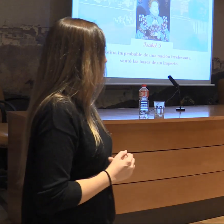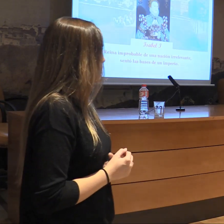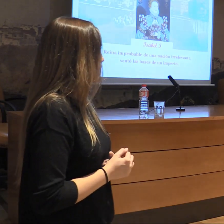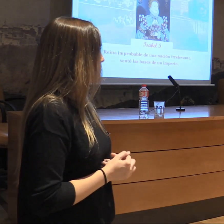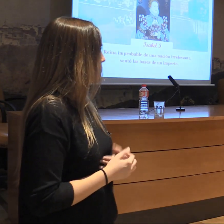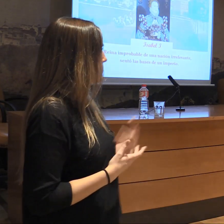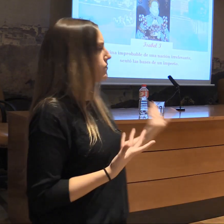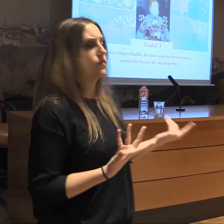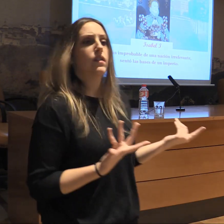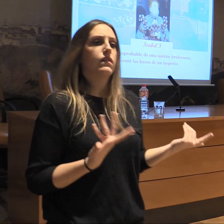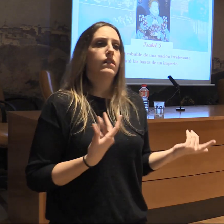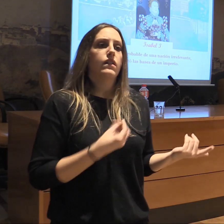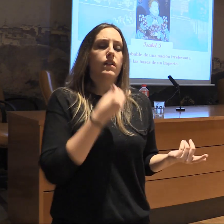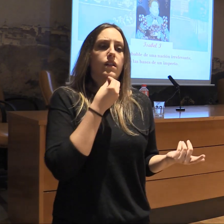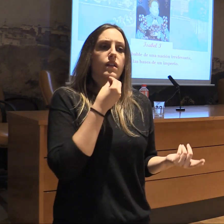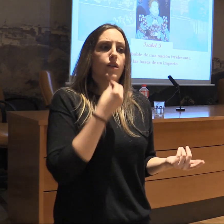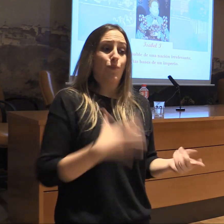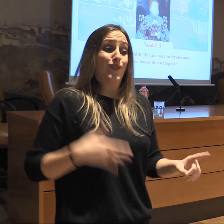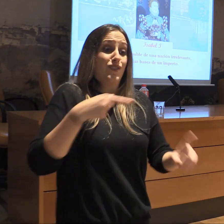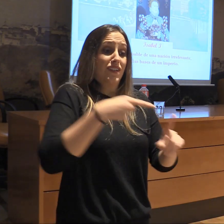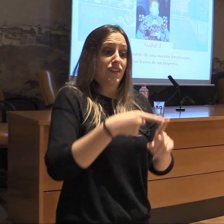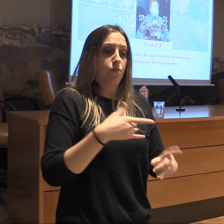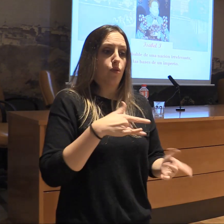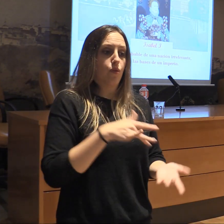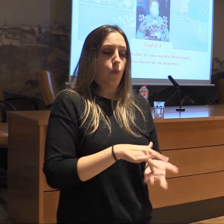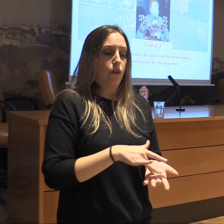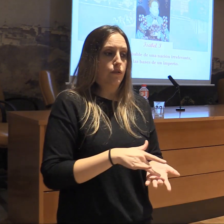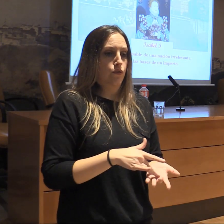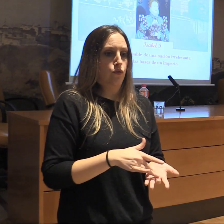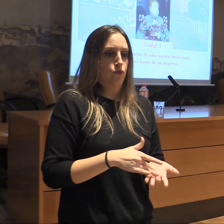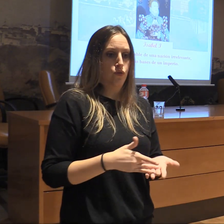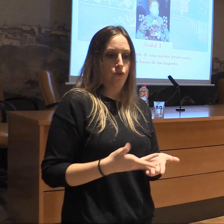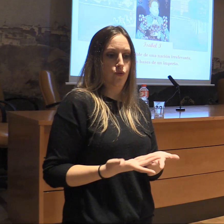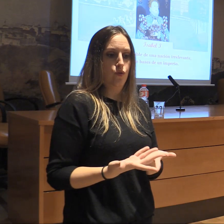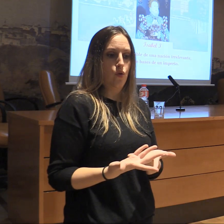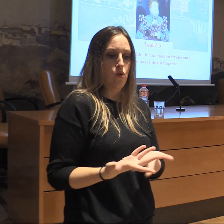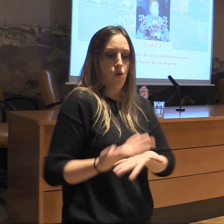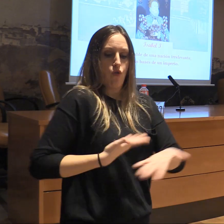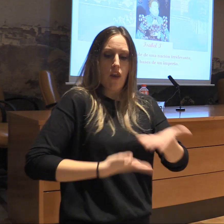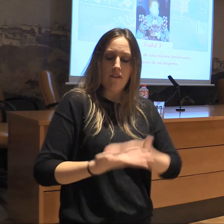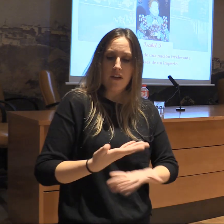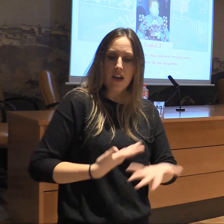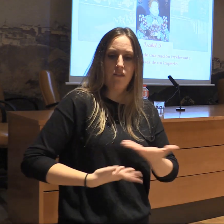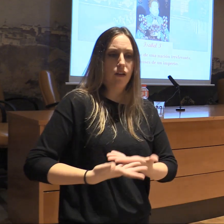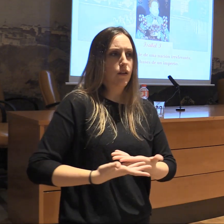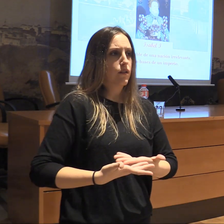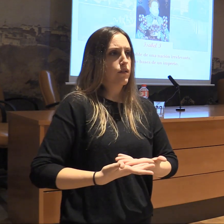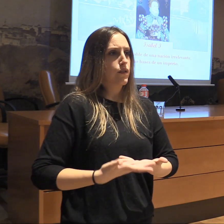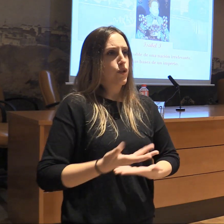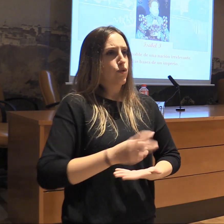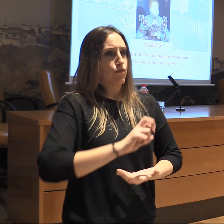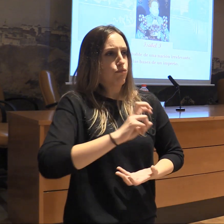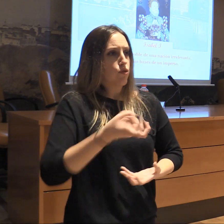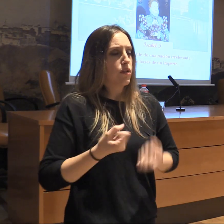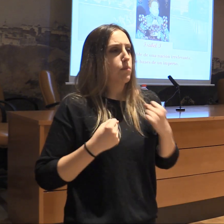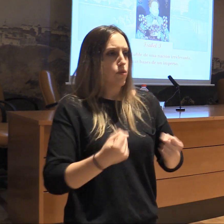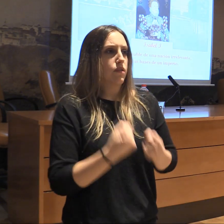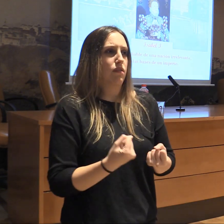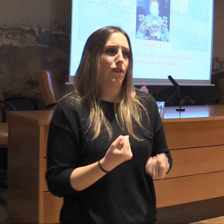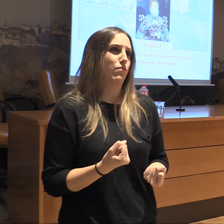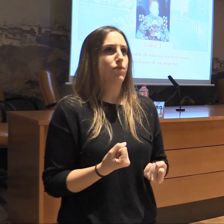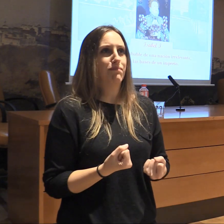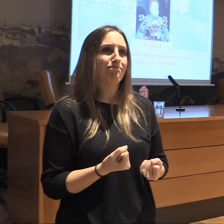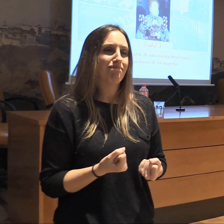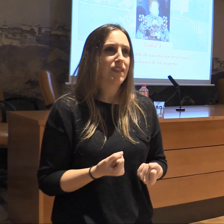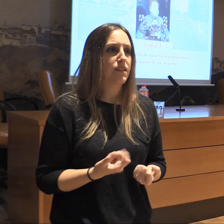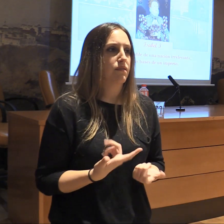Las buenas intenciones cuando trataba con potencias, con enormes potencias, como era entonces el Imperio Español, no los tuvo en cuenta.